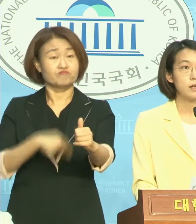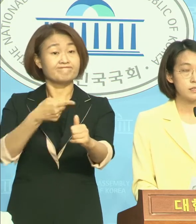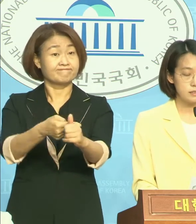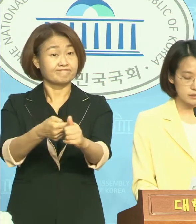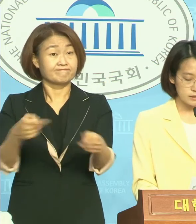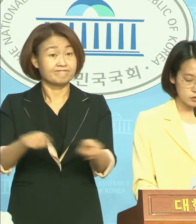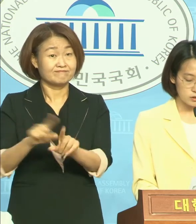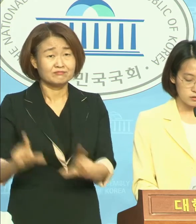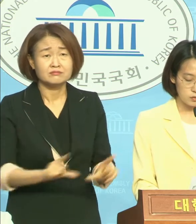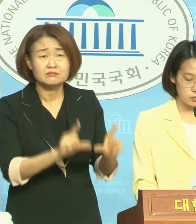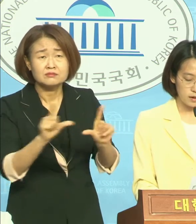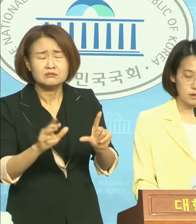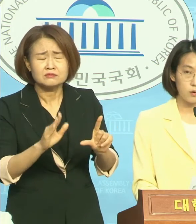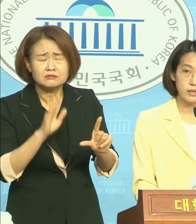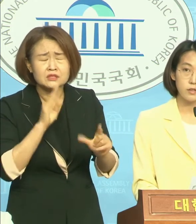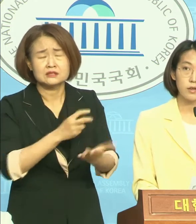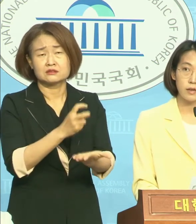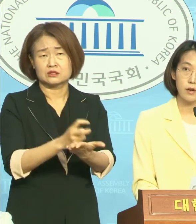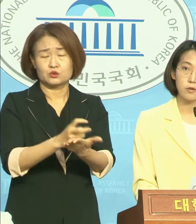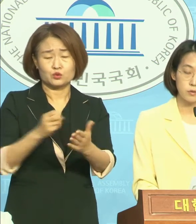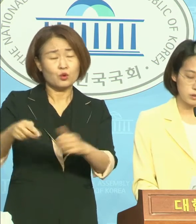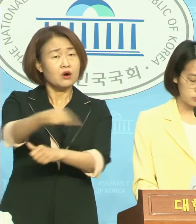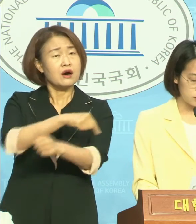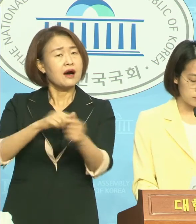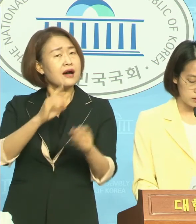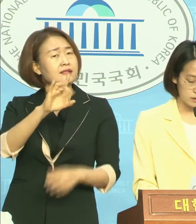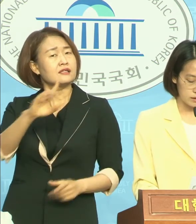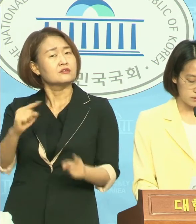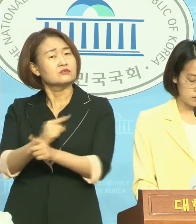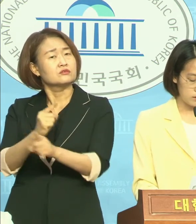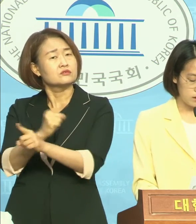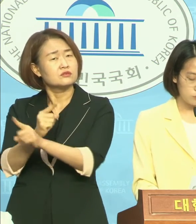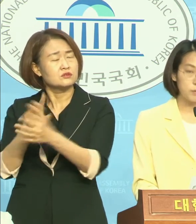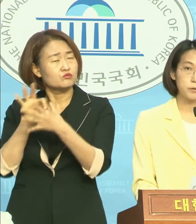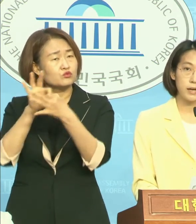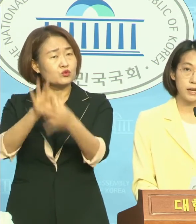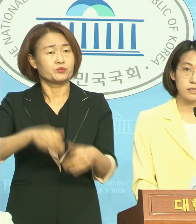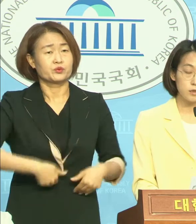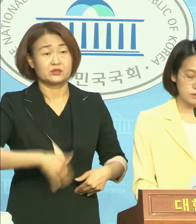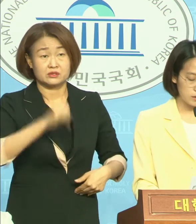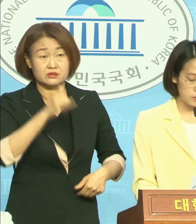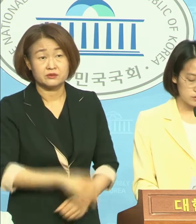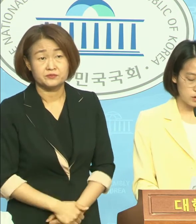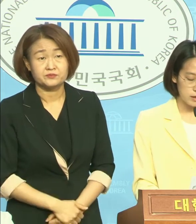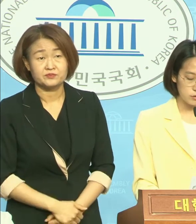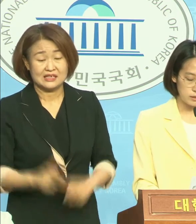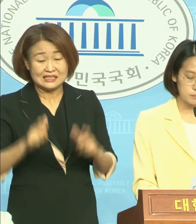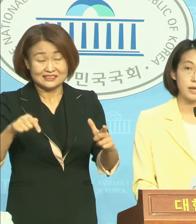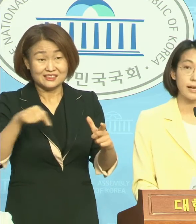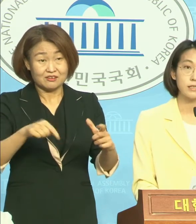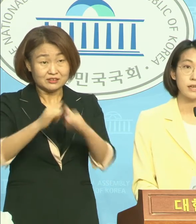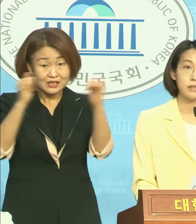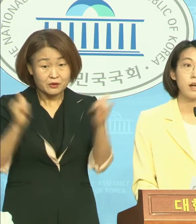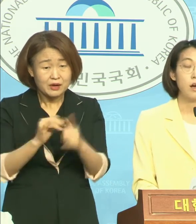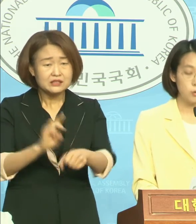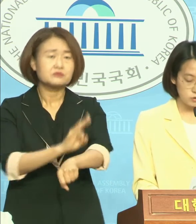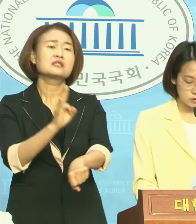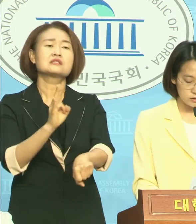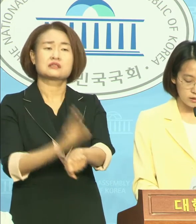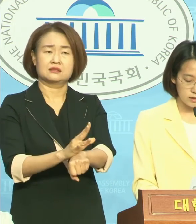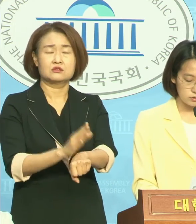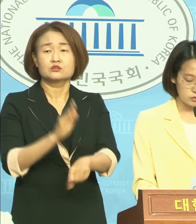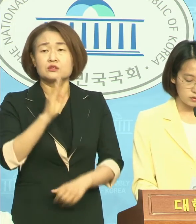만드는 실질적인 제도와 환경에 개혁으로 이어져야 합니다 무엇보다 지역사회에서 하루 24시간을